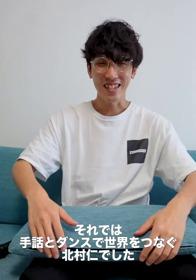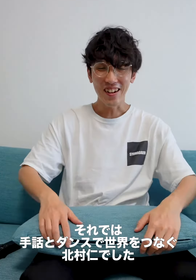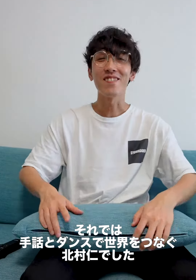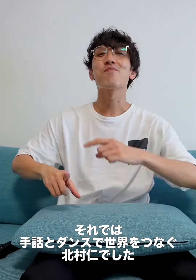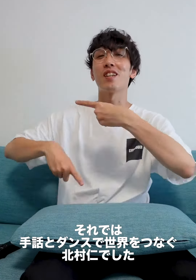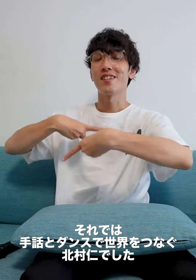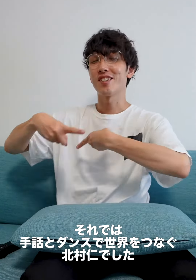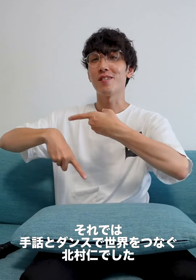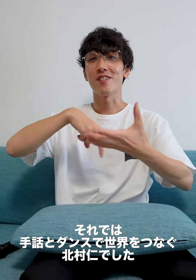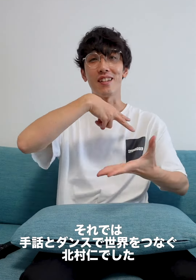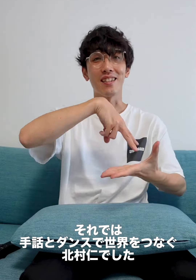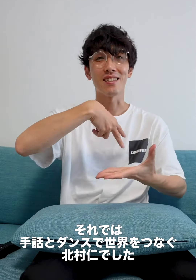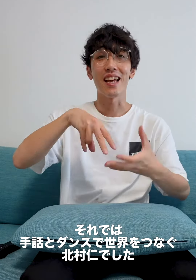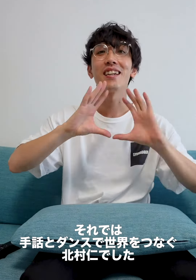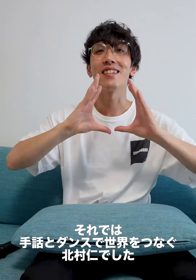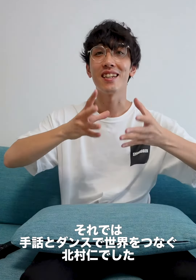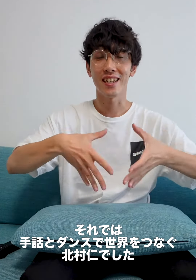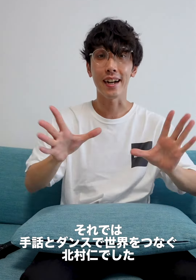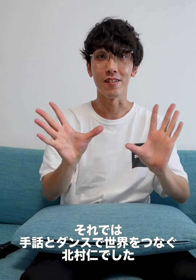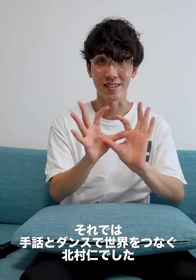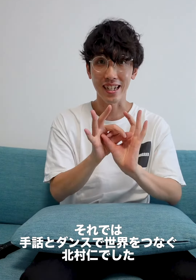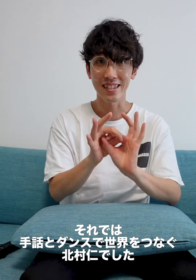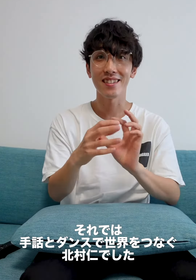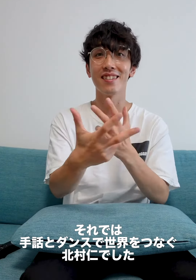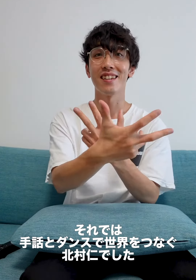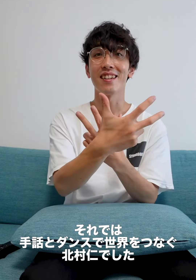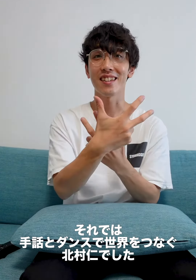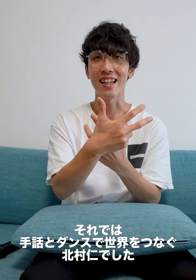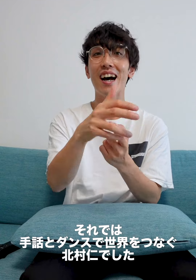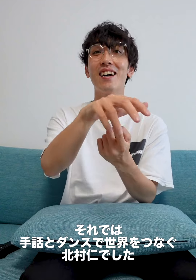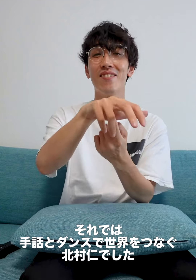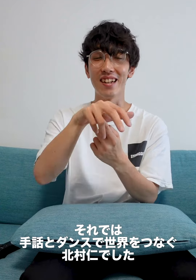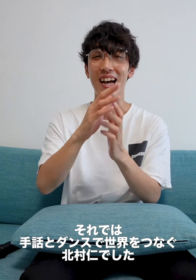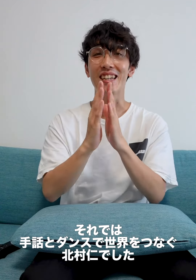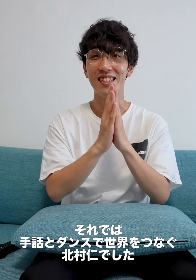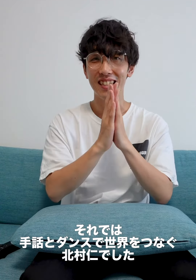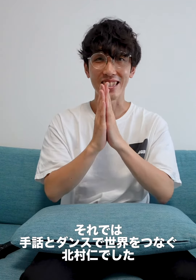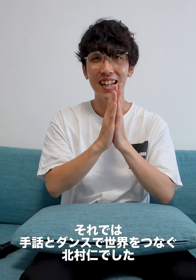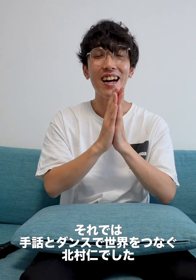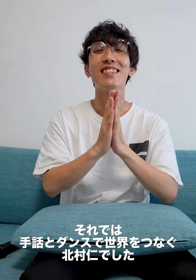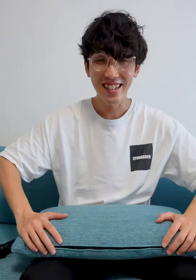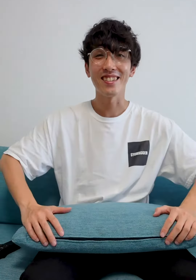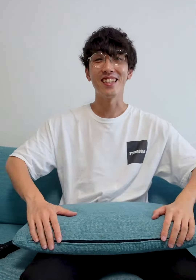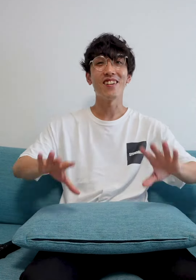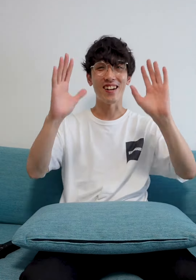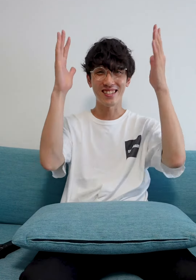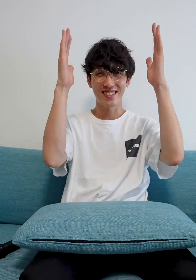それでは、手話とダンスで世界をつなぐ北村仁でした。ではでは。